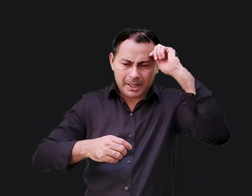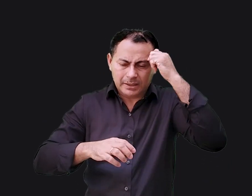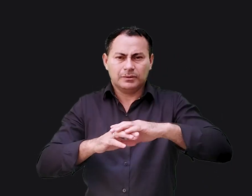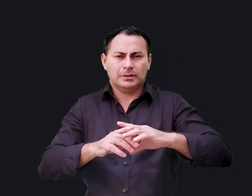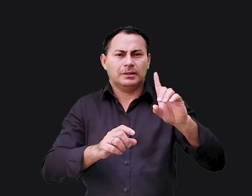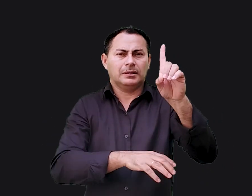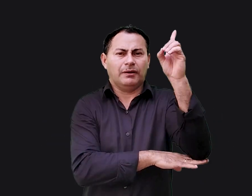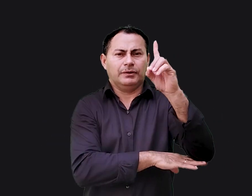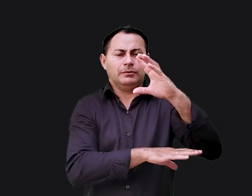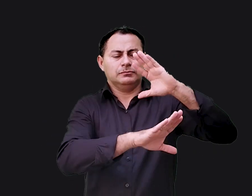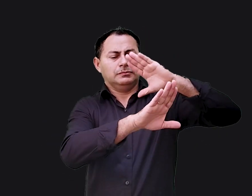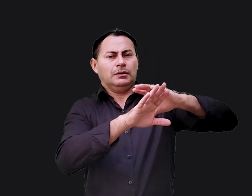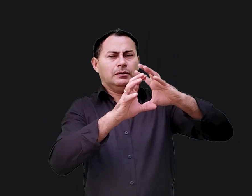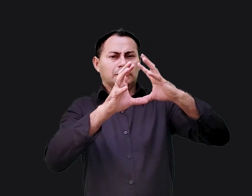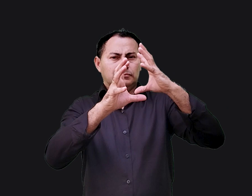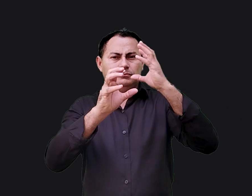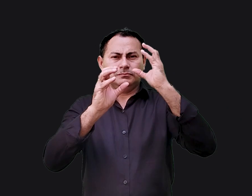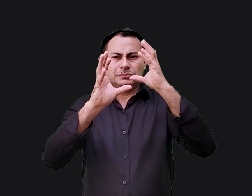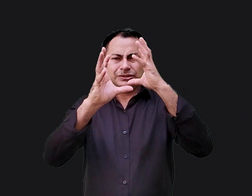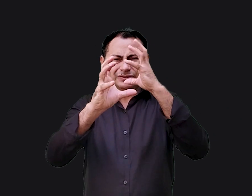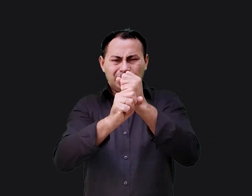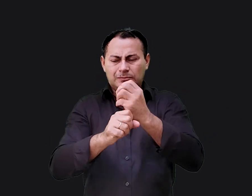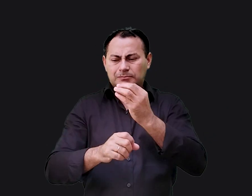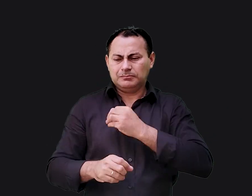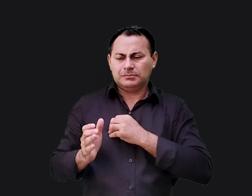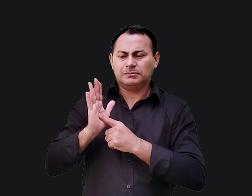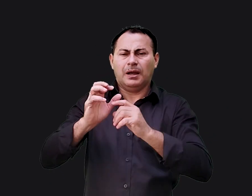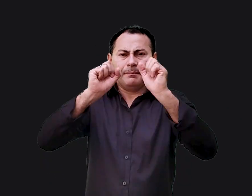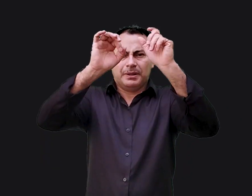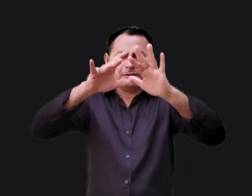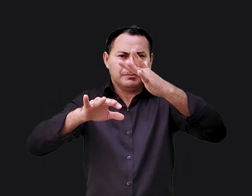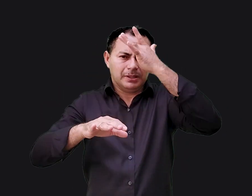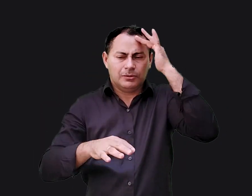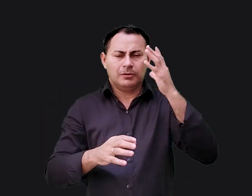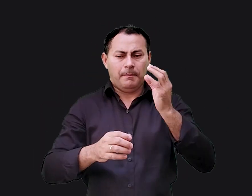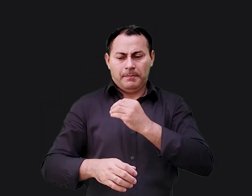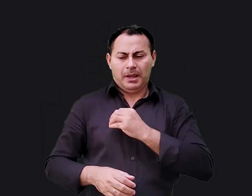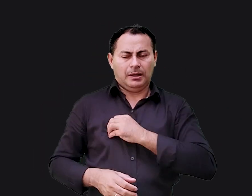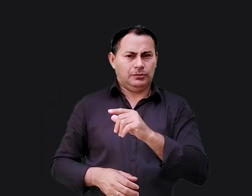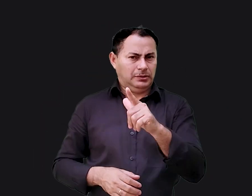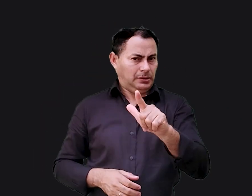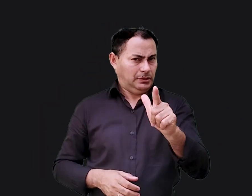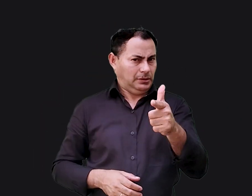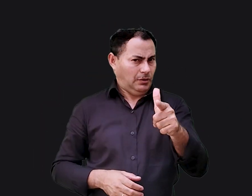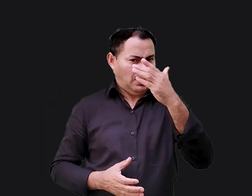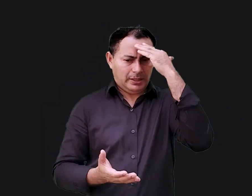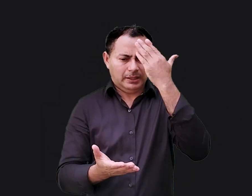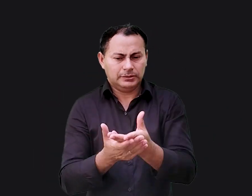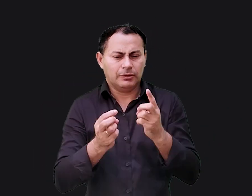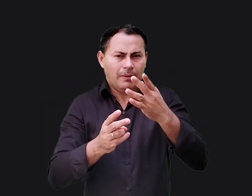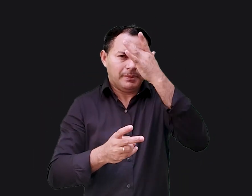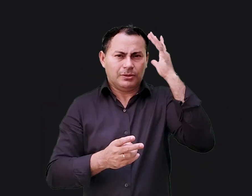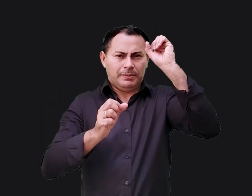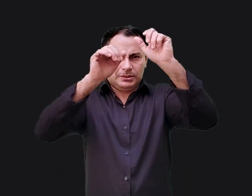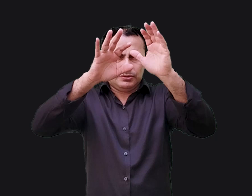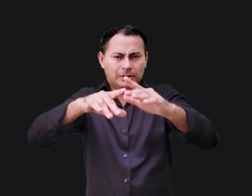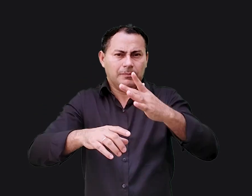Davi usa o fundo escuro do pecador para apresentar as bênçãos do homem abençoado. O pecador não crê como homem abençoado.